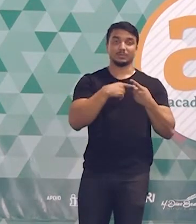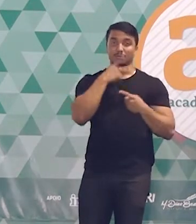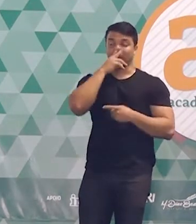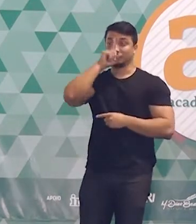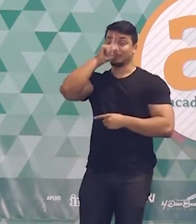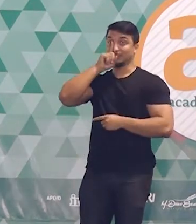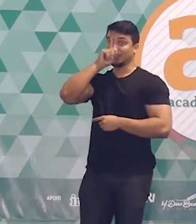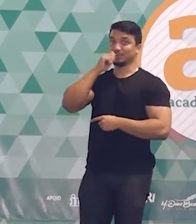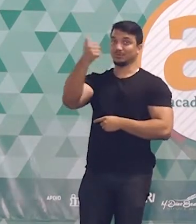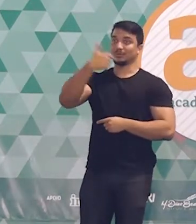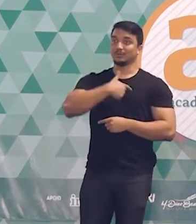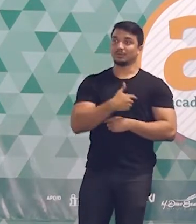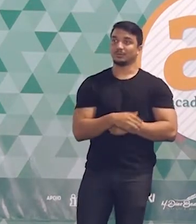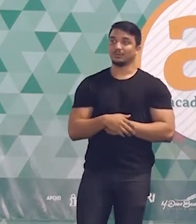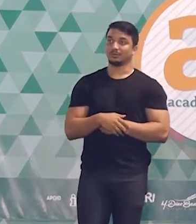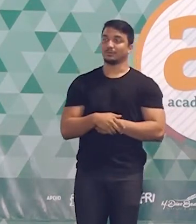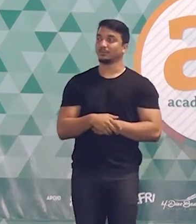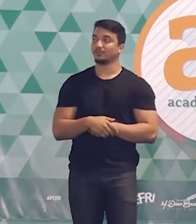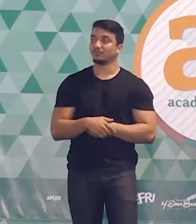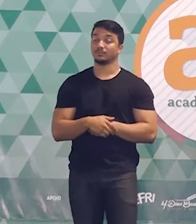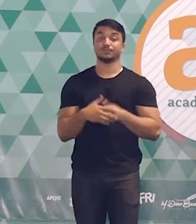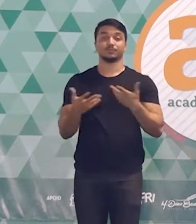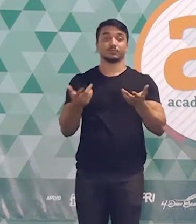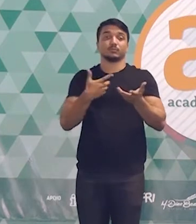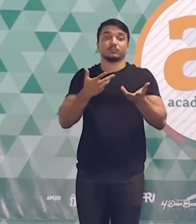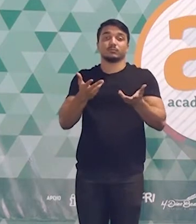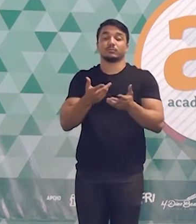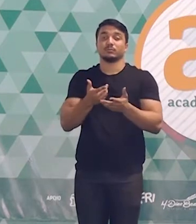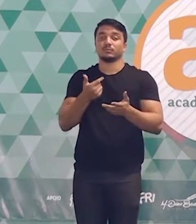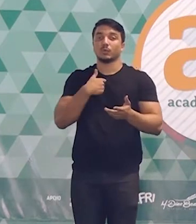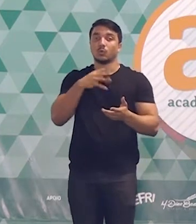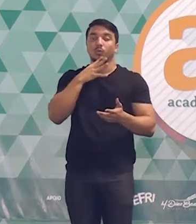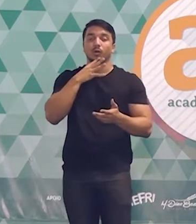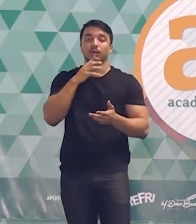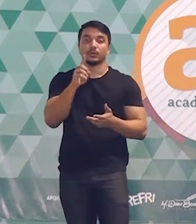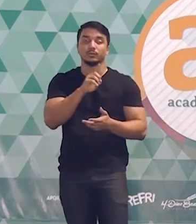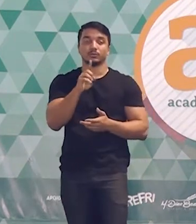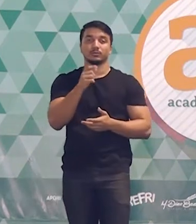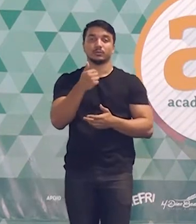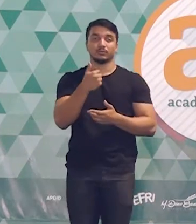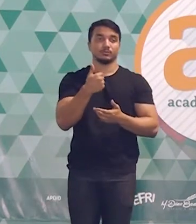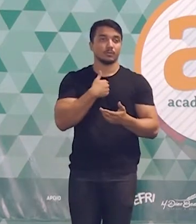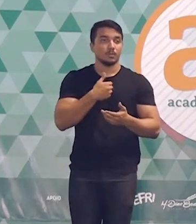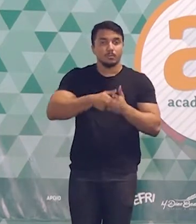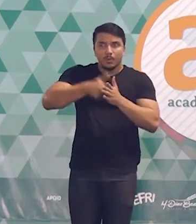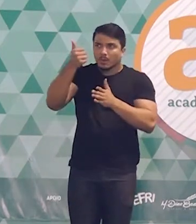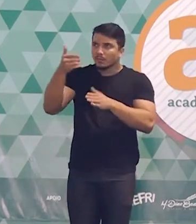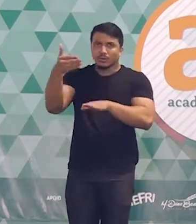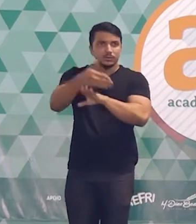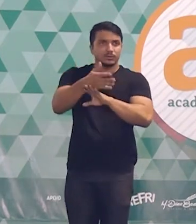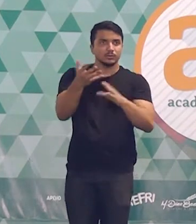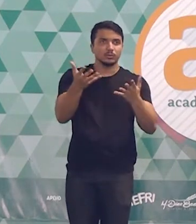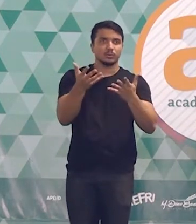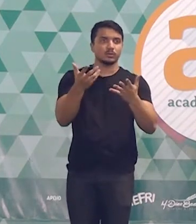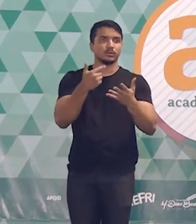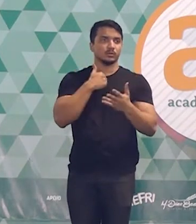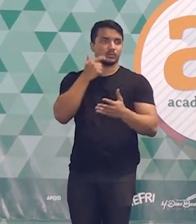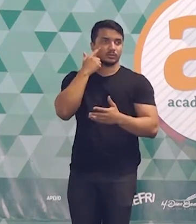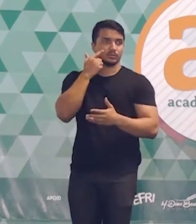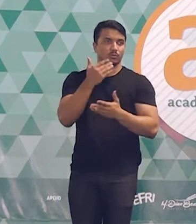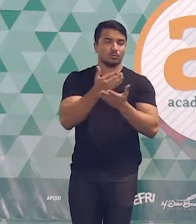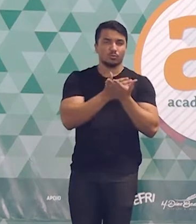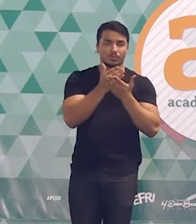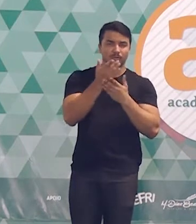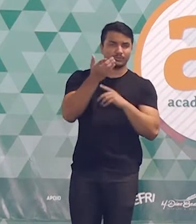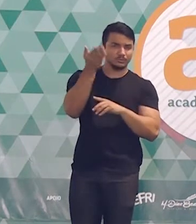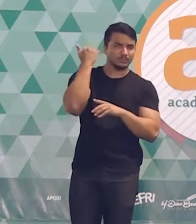mais perigosa do que o normal. Bom, mas enfim, para quem não conhece, está aqui pela primeira vez, já estamos aqui desde o